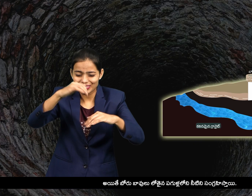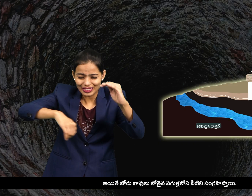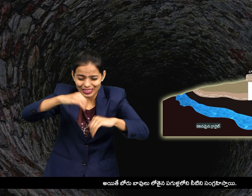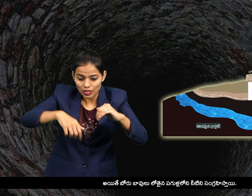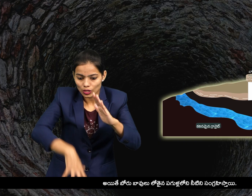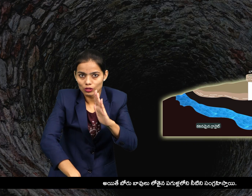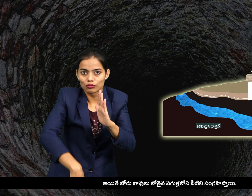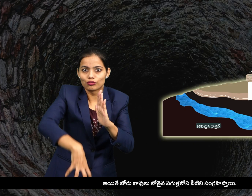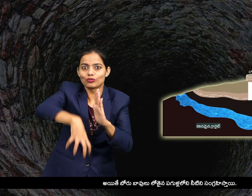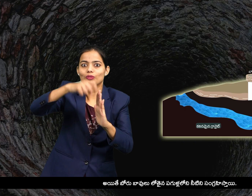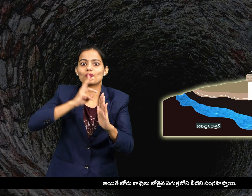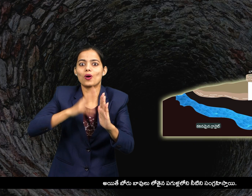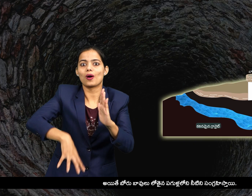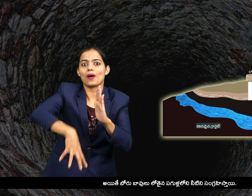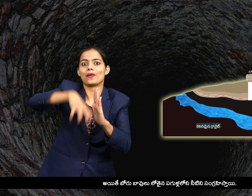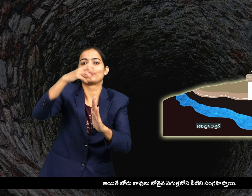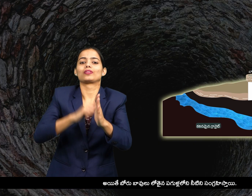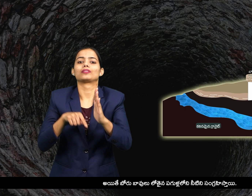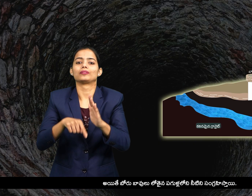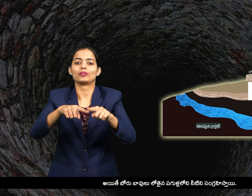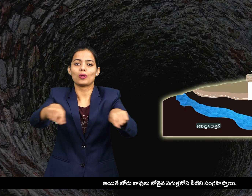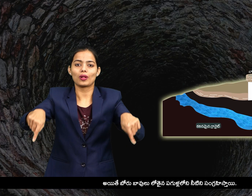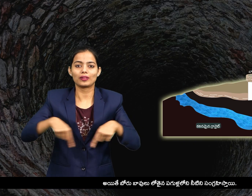పగుళ్లలోని నీటిని సంగ్రహిస్తాయి.